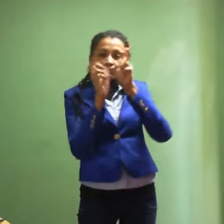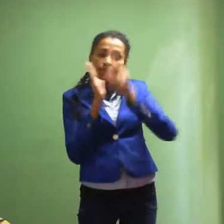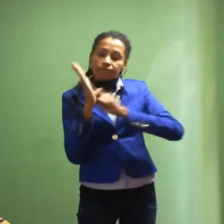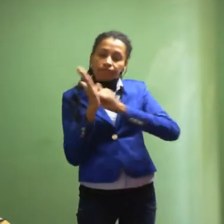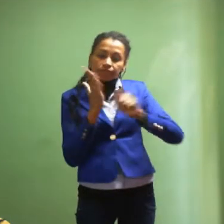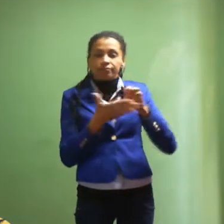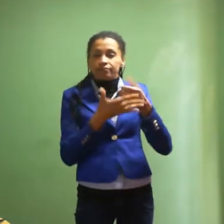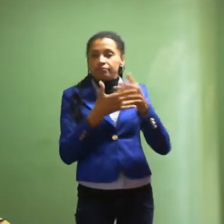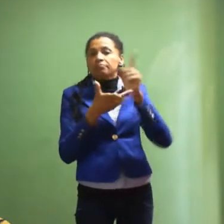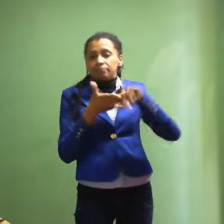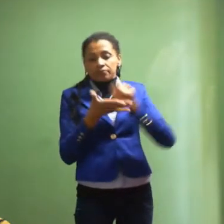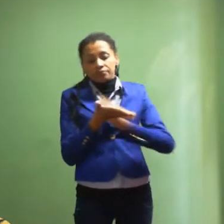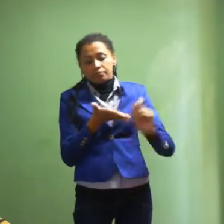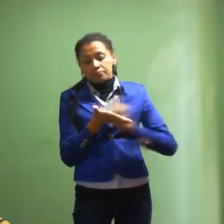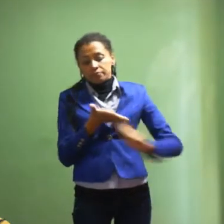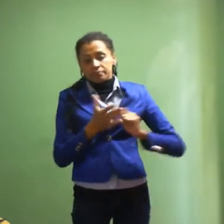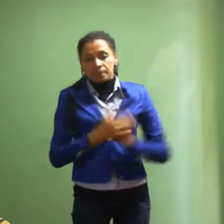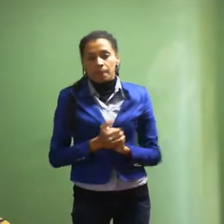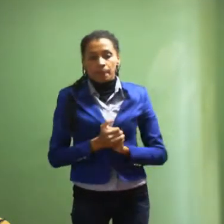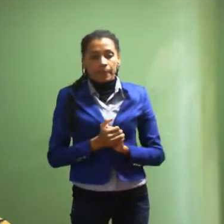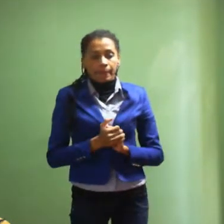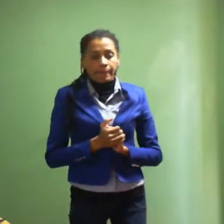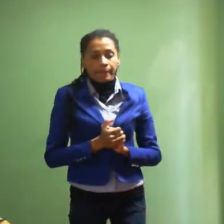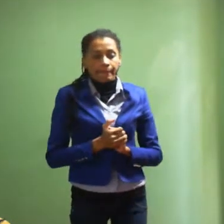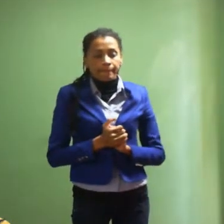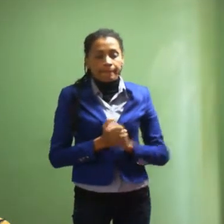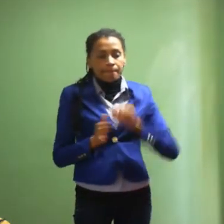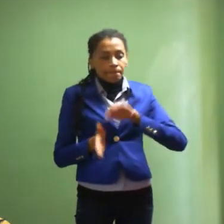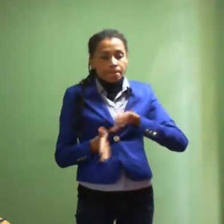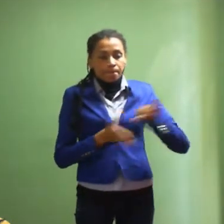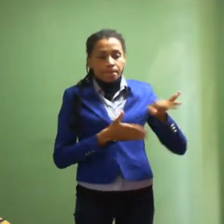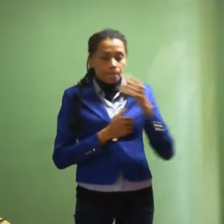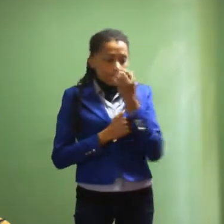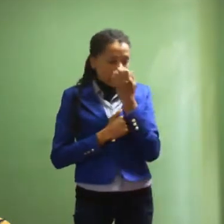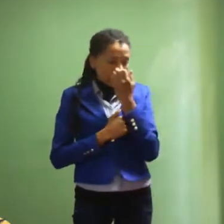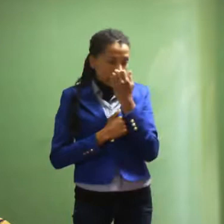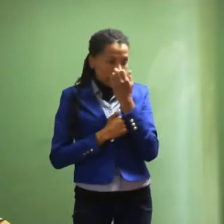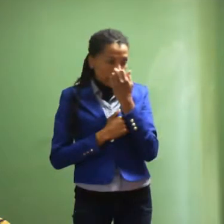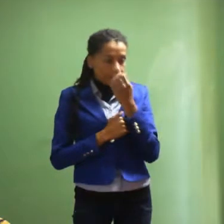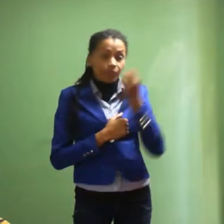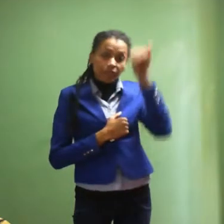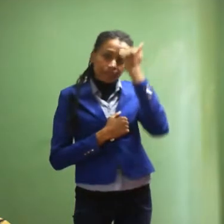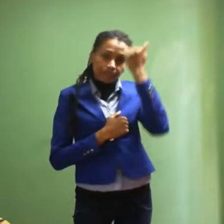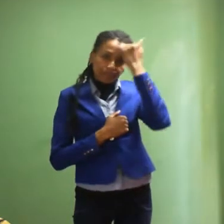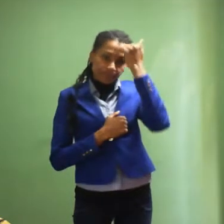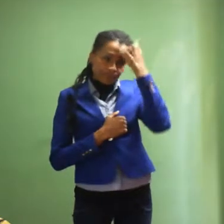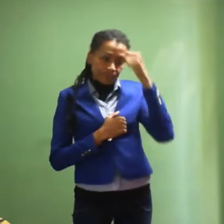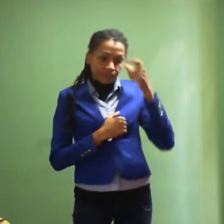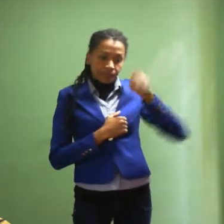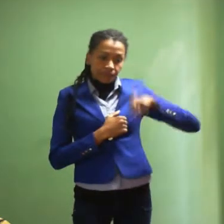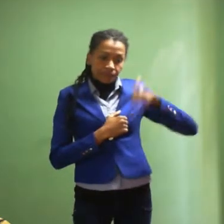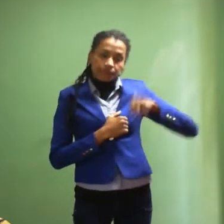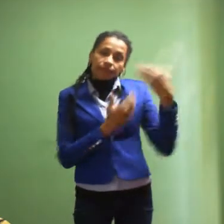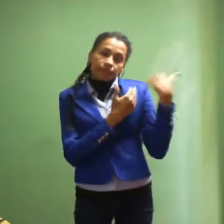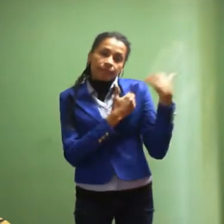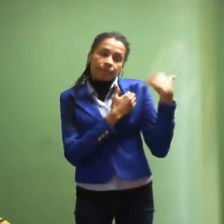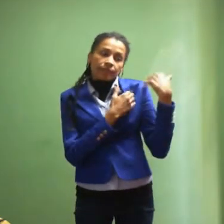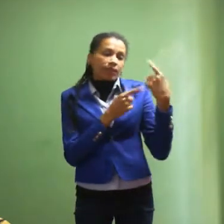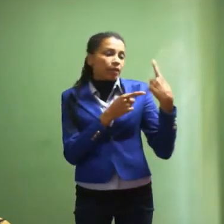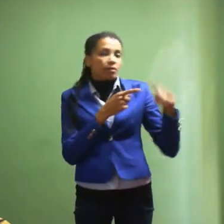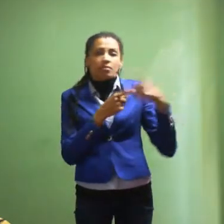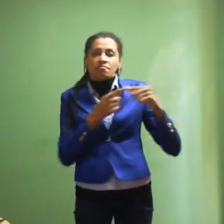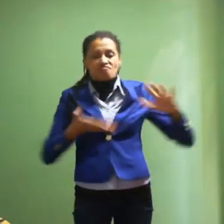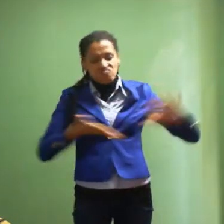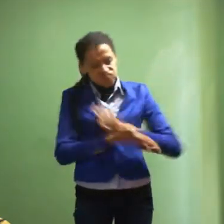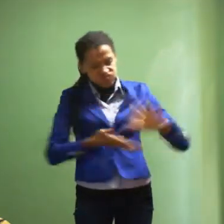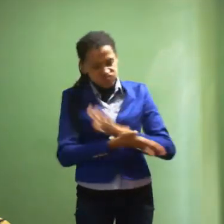y escritura. La docente tiene además la responsabilidad y la tarea de hacer múltiples